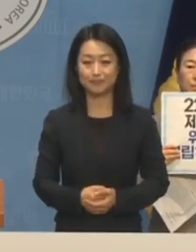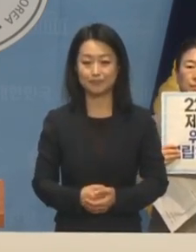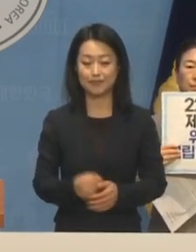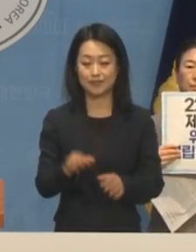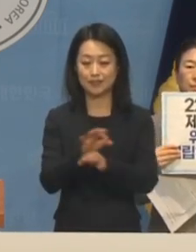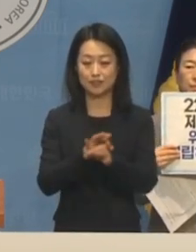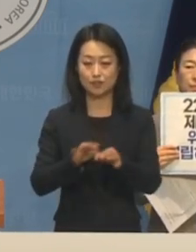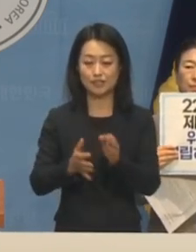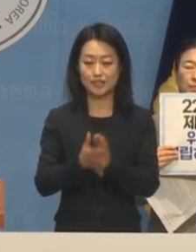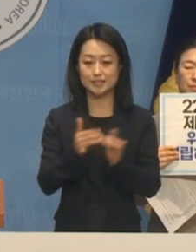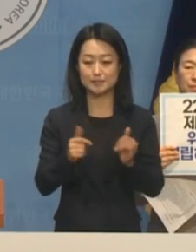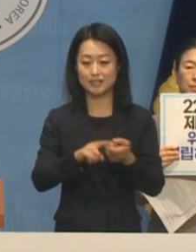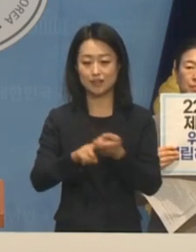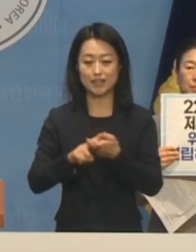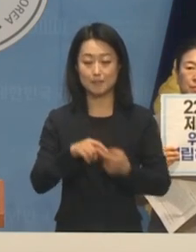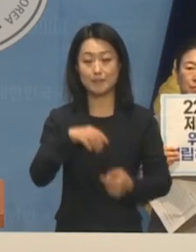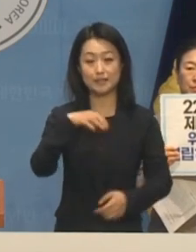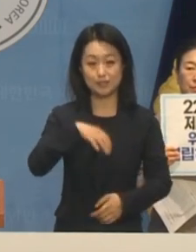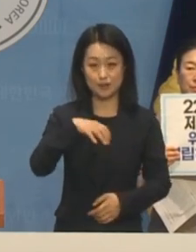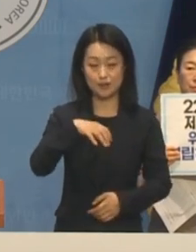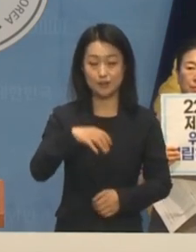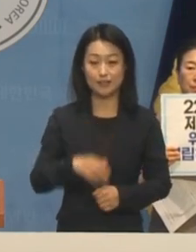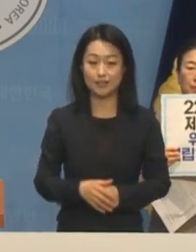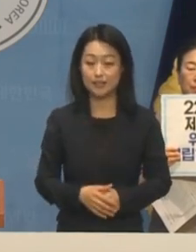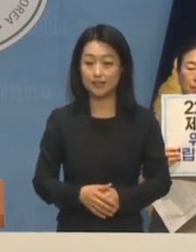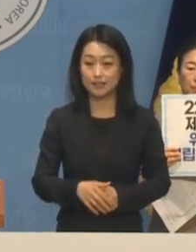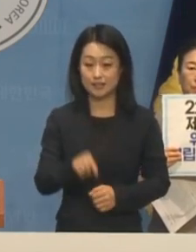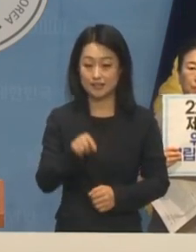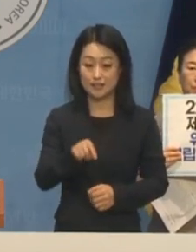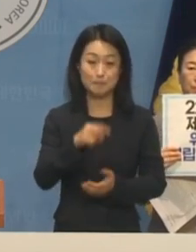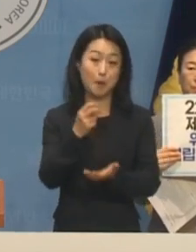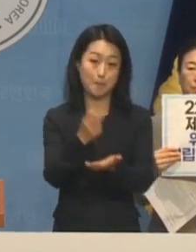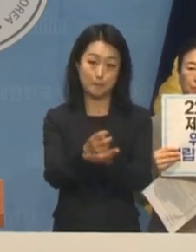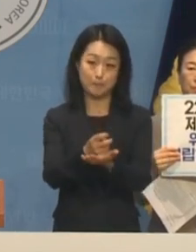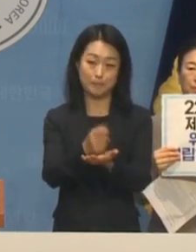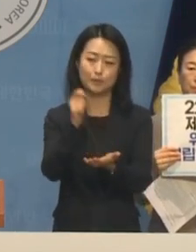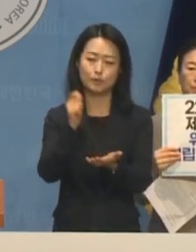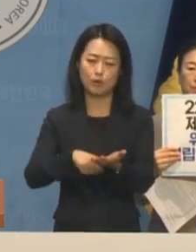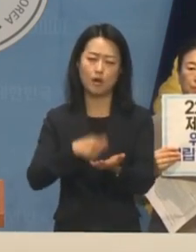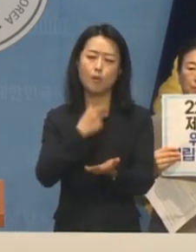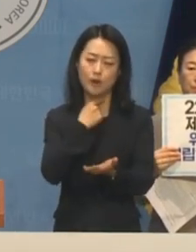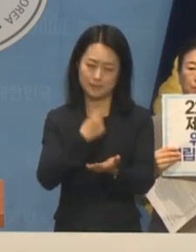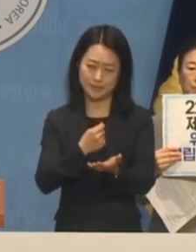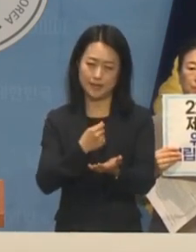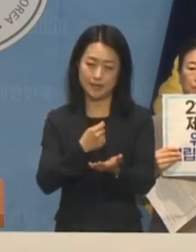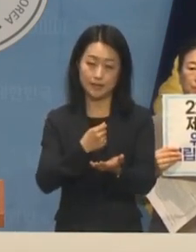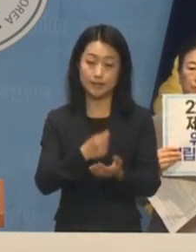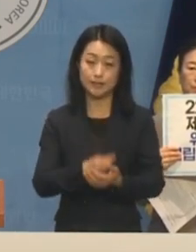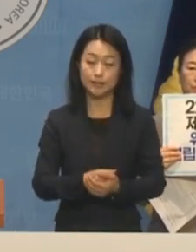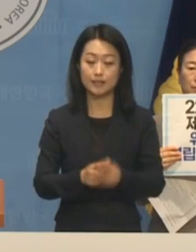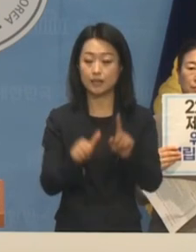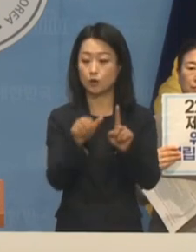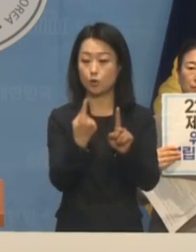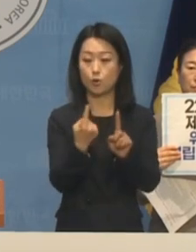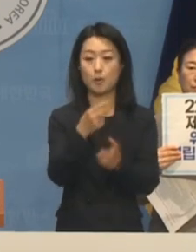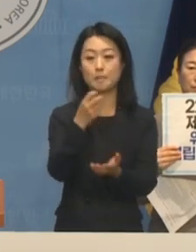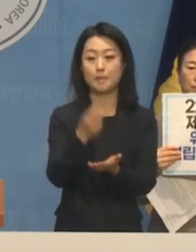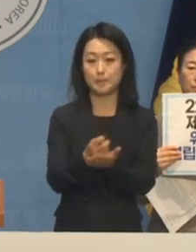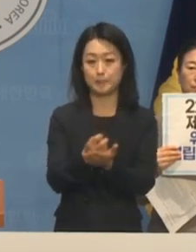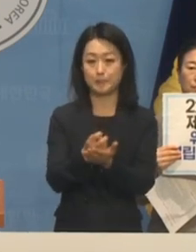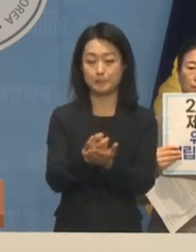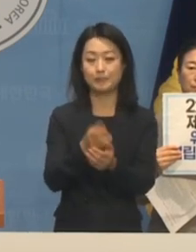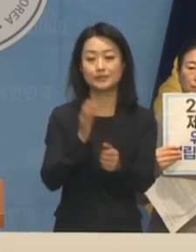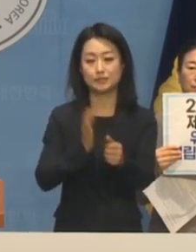경실련은 이 위성정당 방지법이죠. 이 위성정당 방지법을 국회에 1호